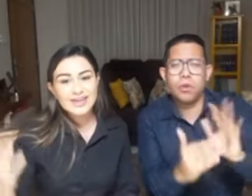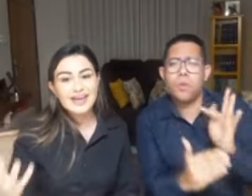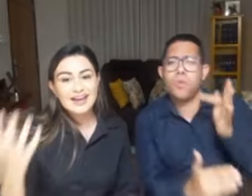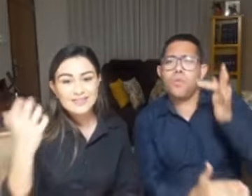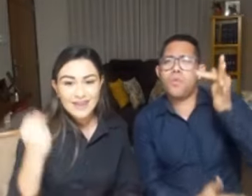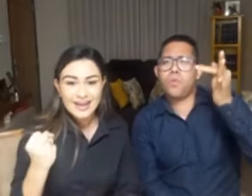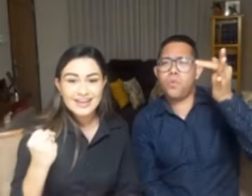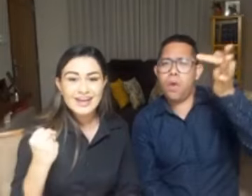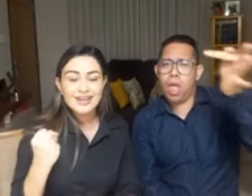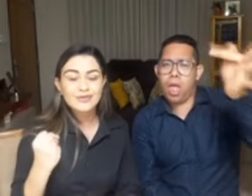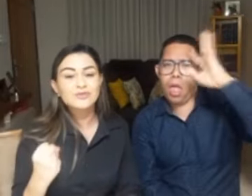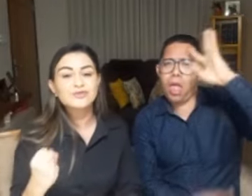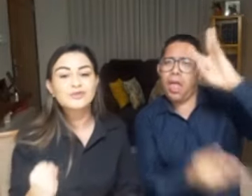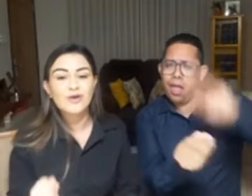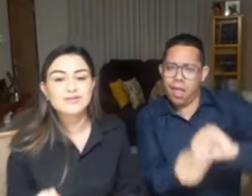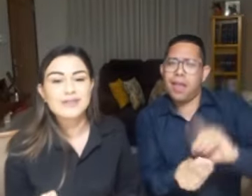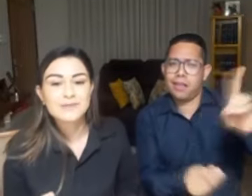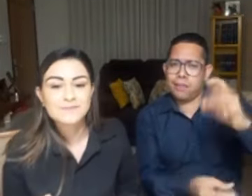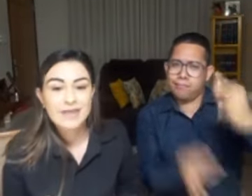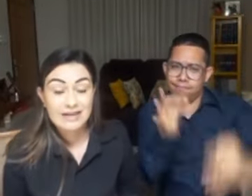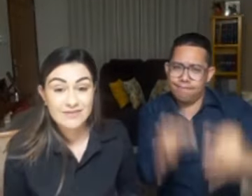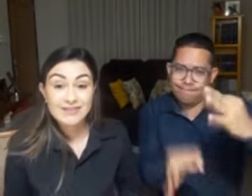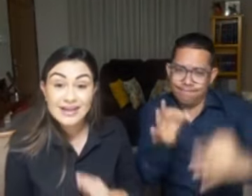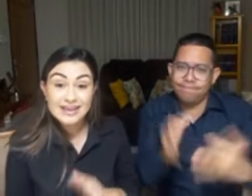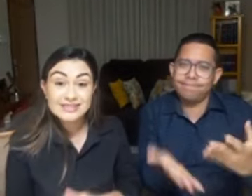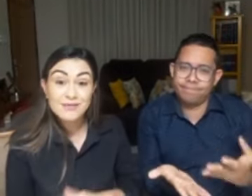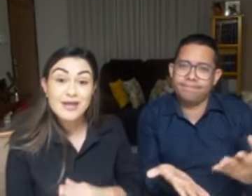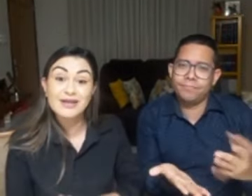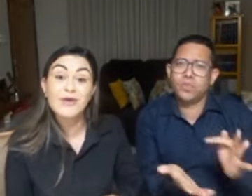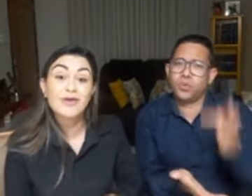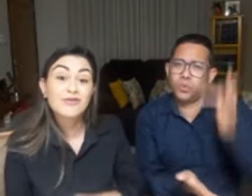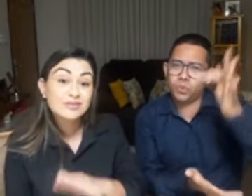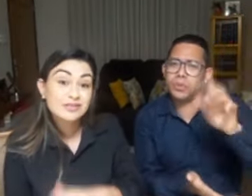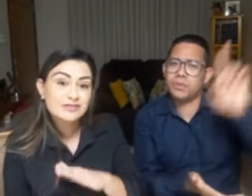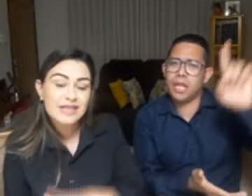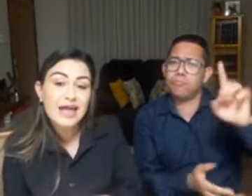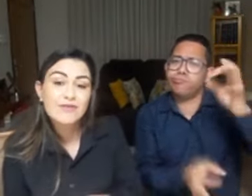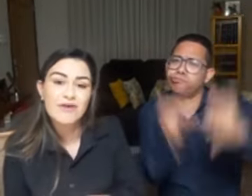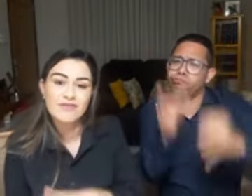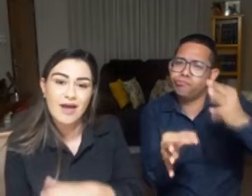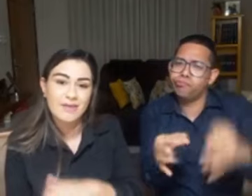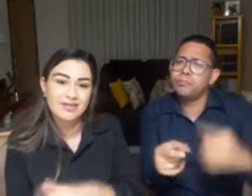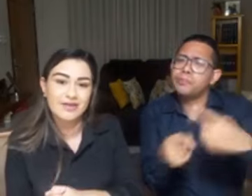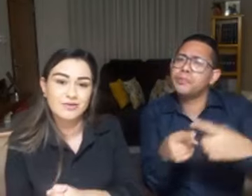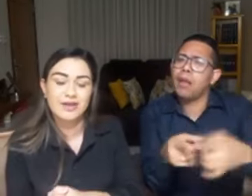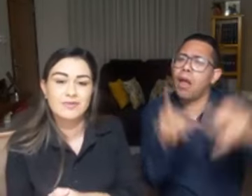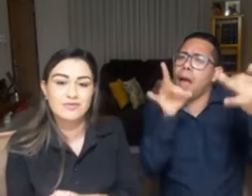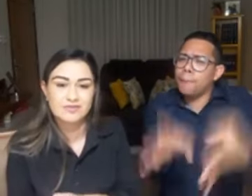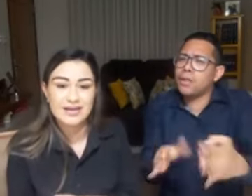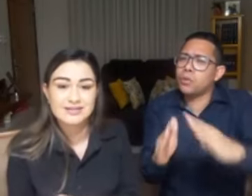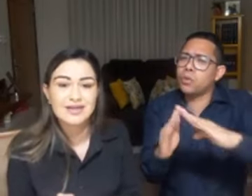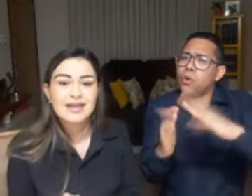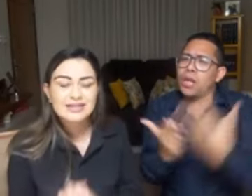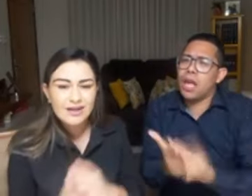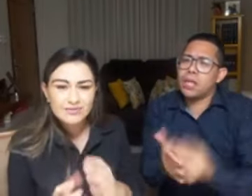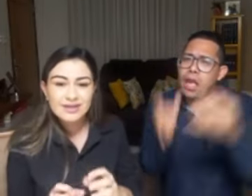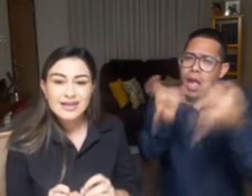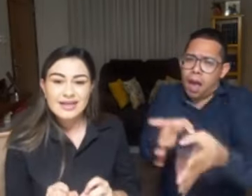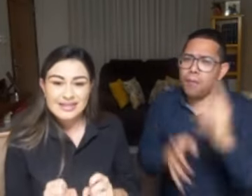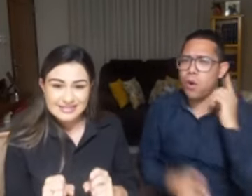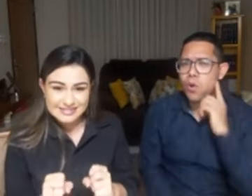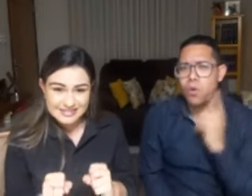frente Ele vai requerer tudo isso de nós, né? Ele vai querer saber, né? O que vocês fizeram com a ferramenta que eu dei para vocês.